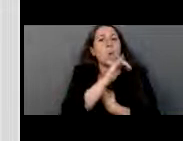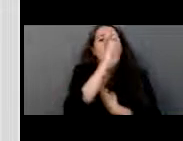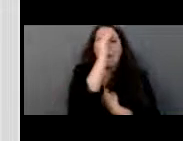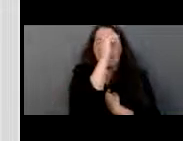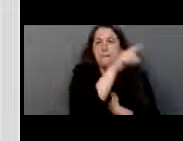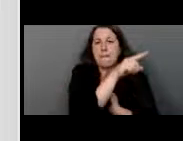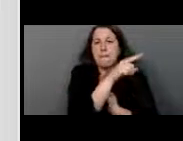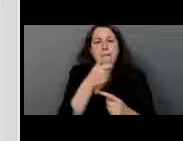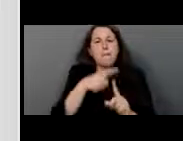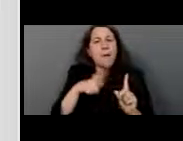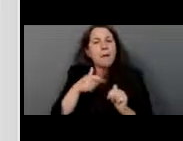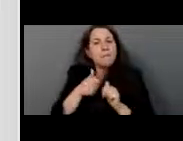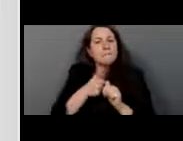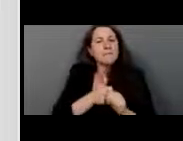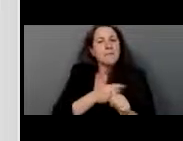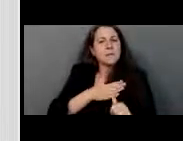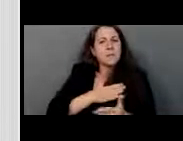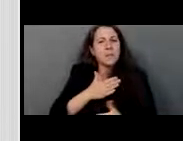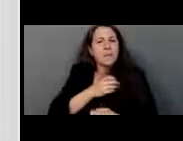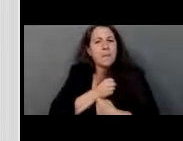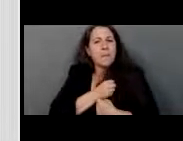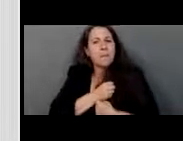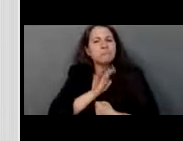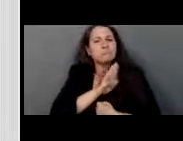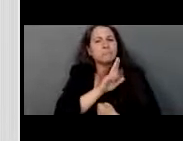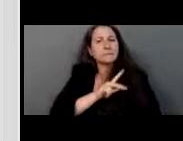sa personnalité. Écoutons Valérie Poisson.